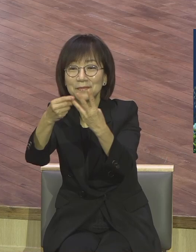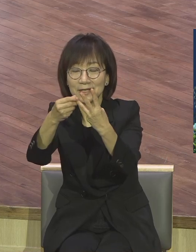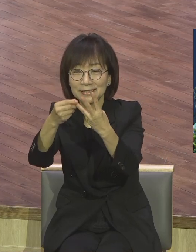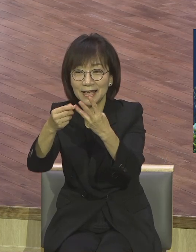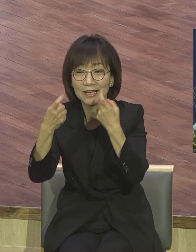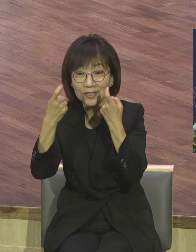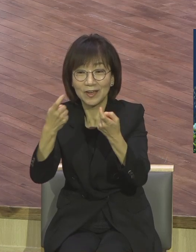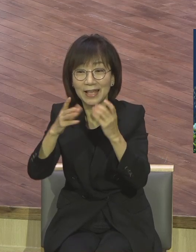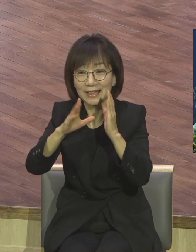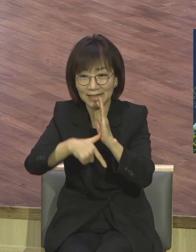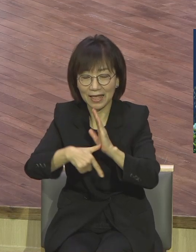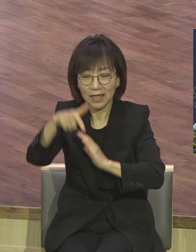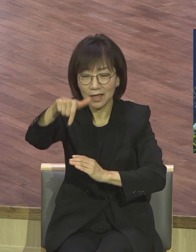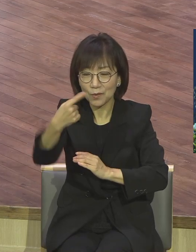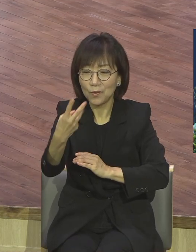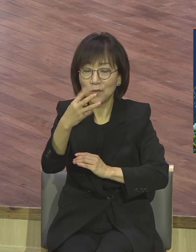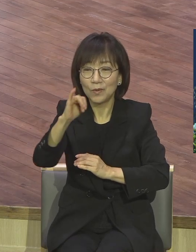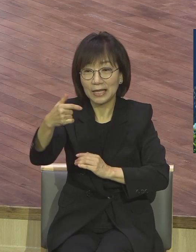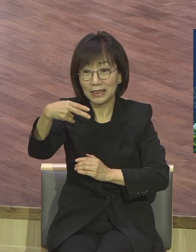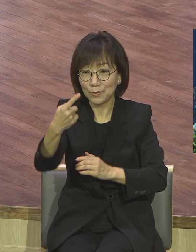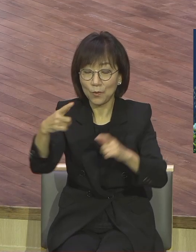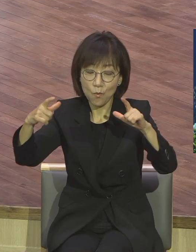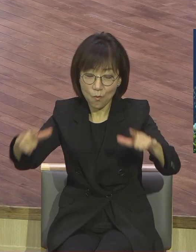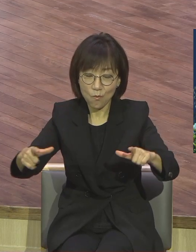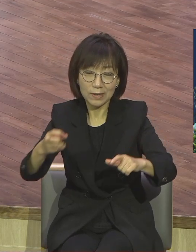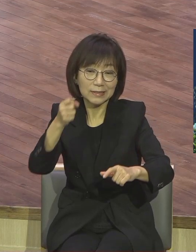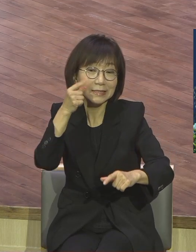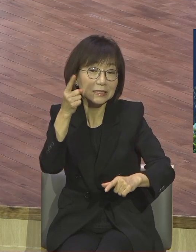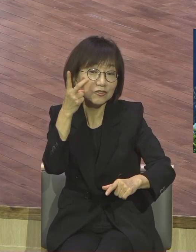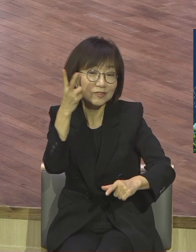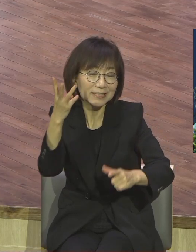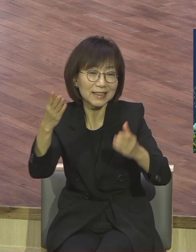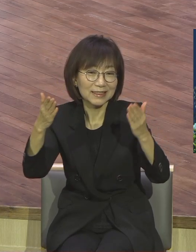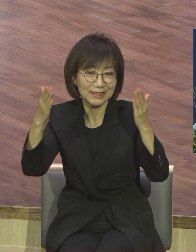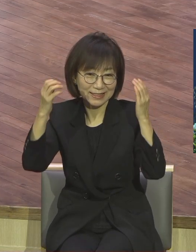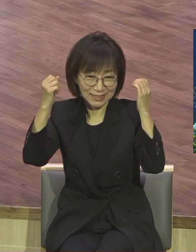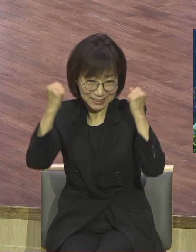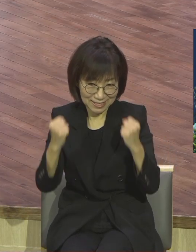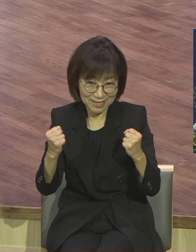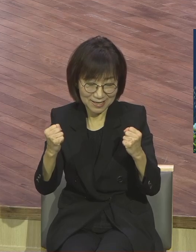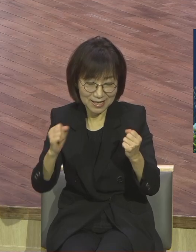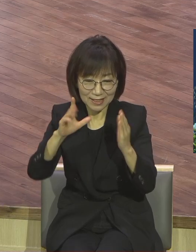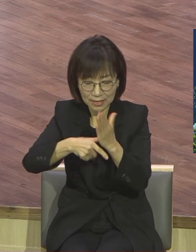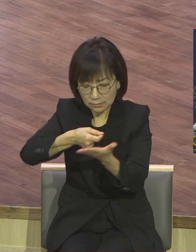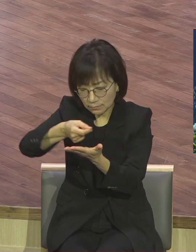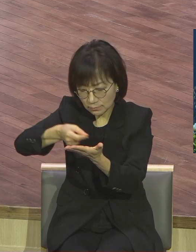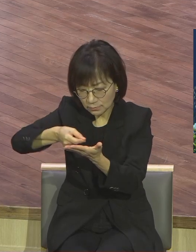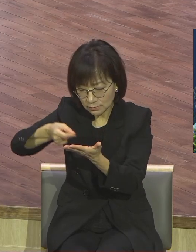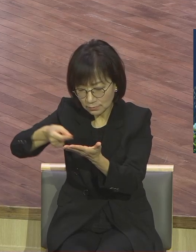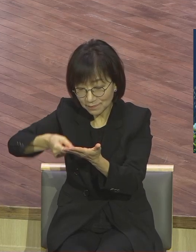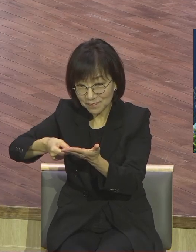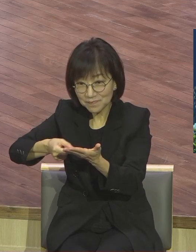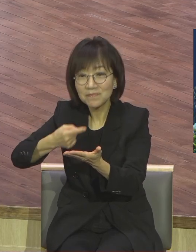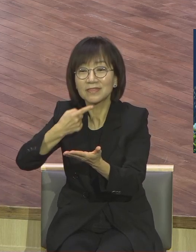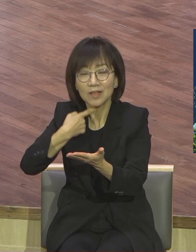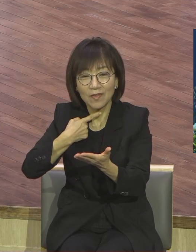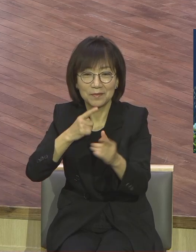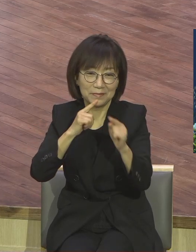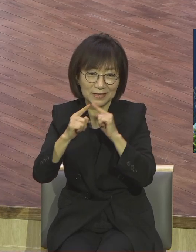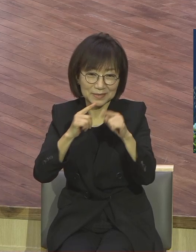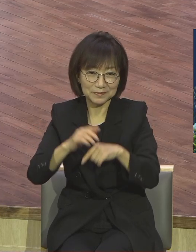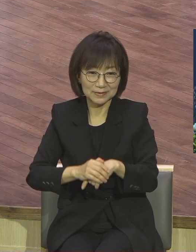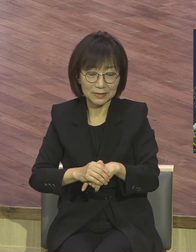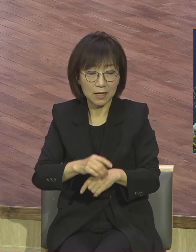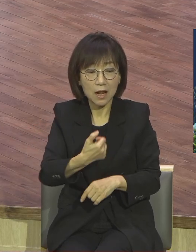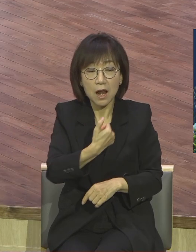3개월 동안 그렇게 머물면서 기록한 말씀입니다. 로마에 있는 교회,